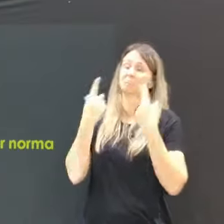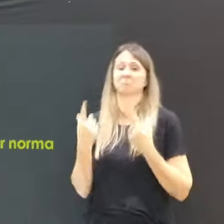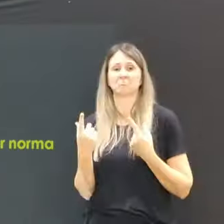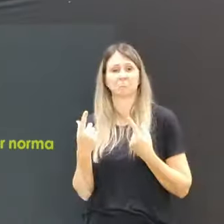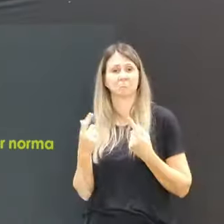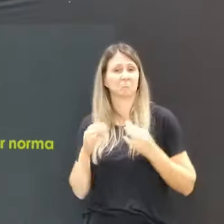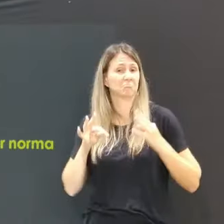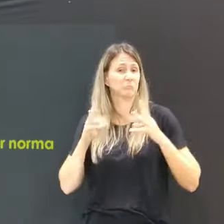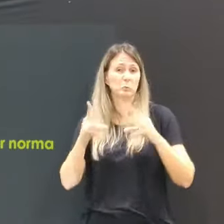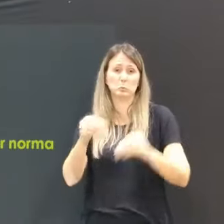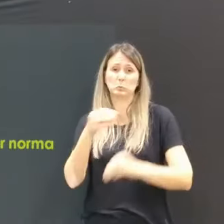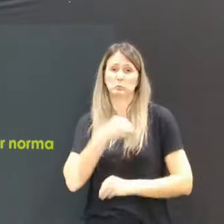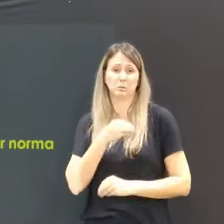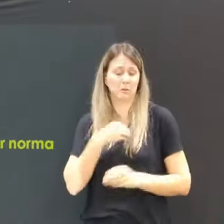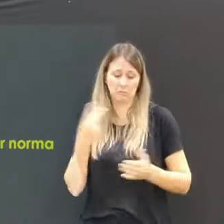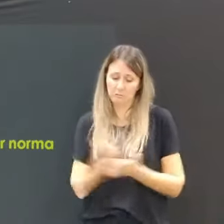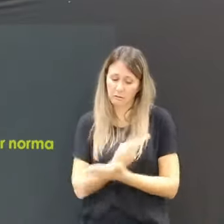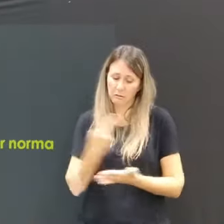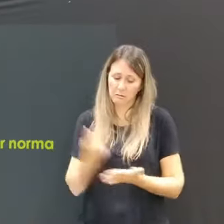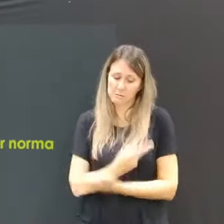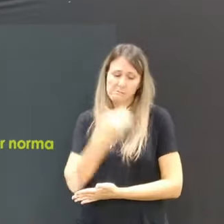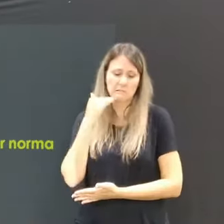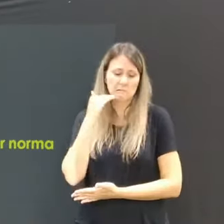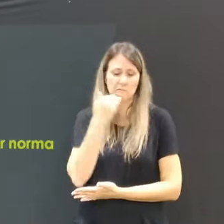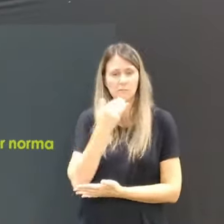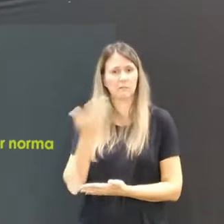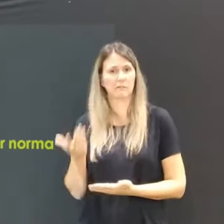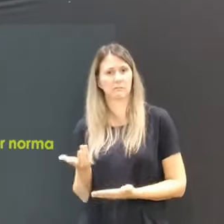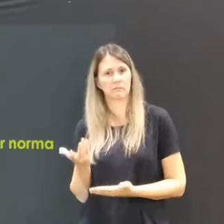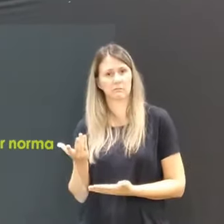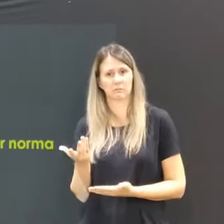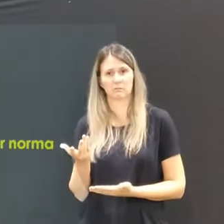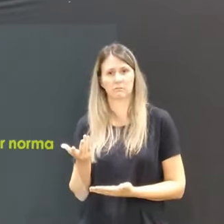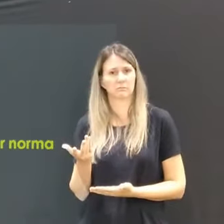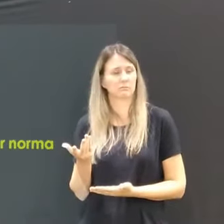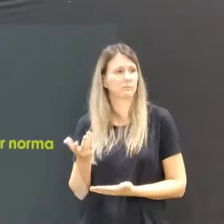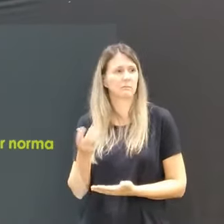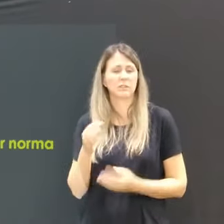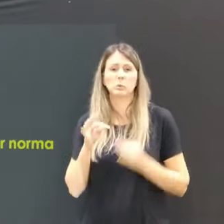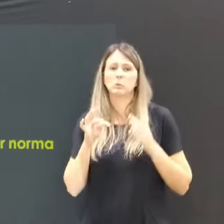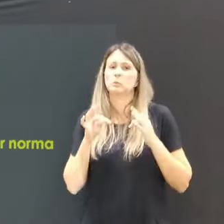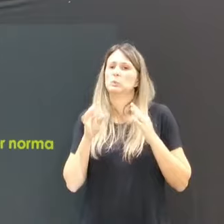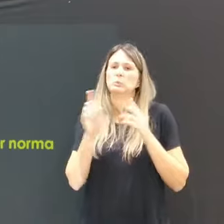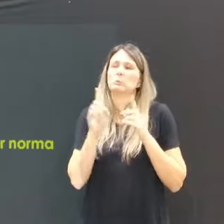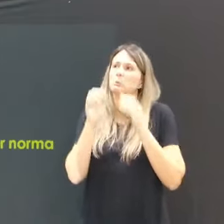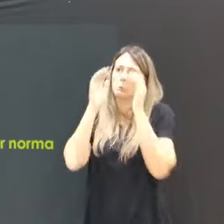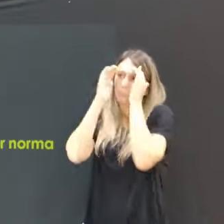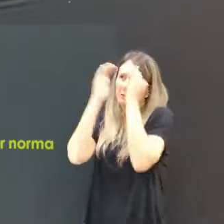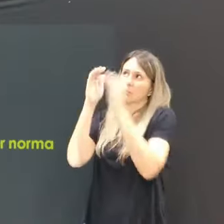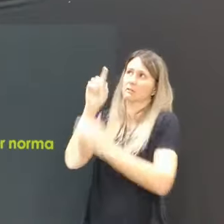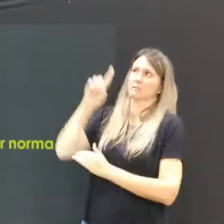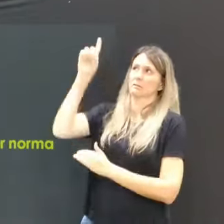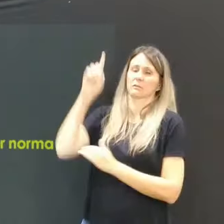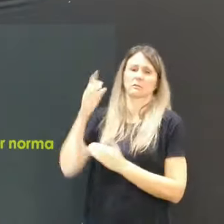estou nem aí, eu não estou nem bola para isso. O pecado são falhas, são os defeitos, é